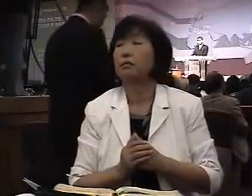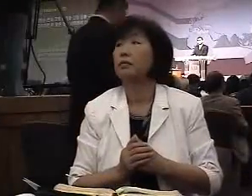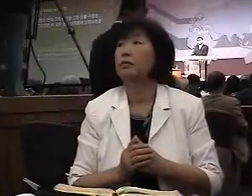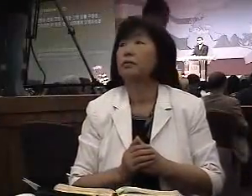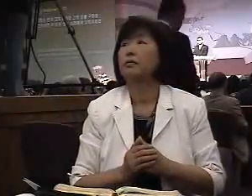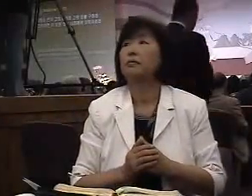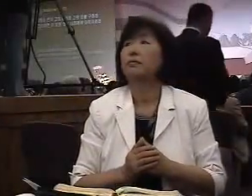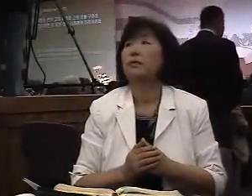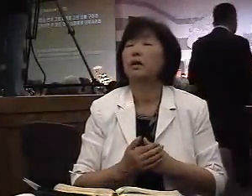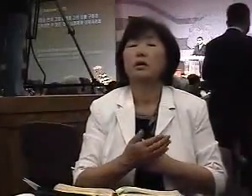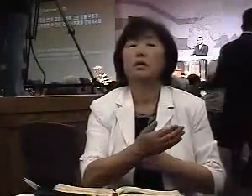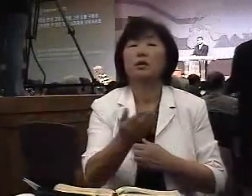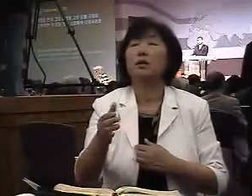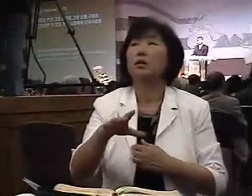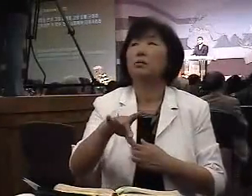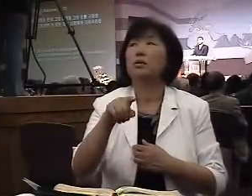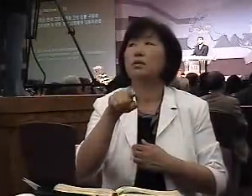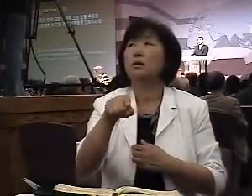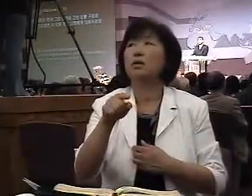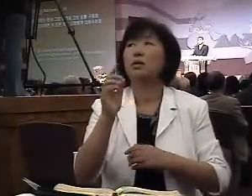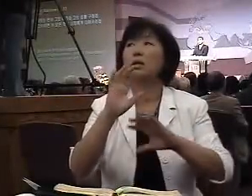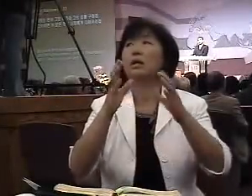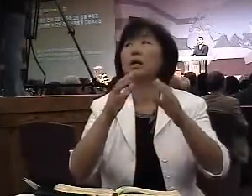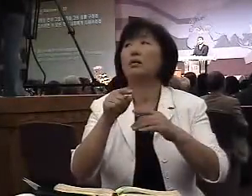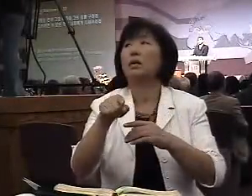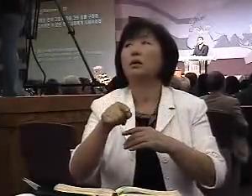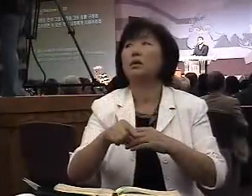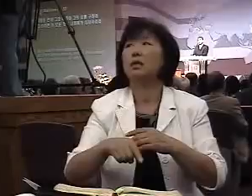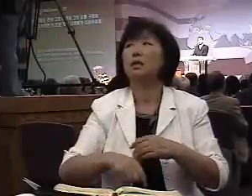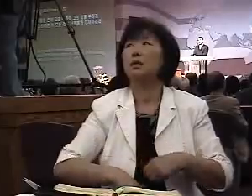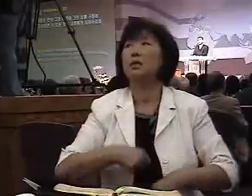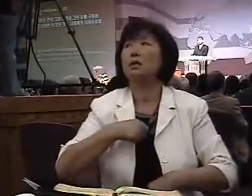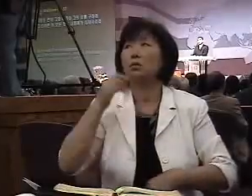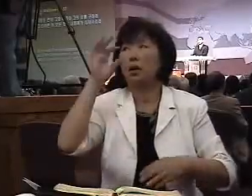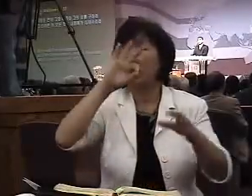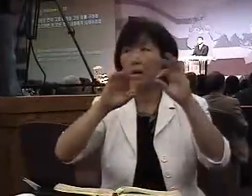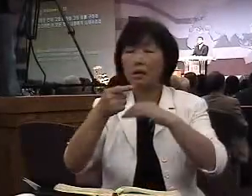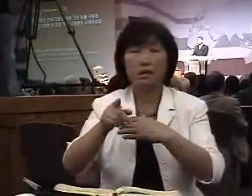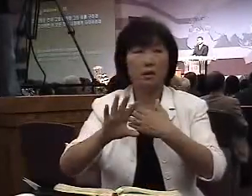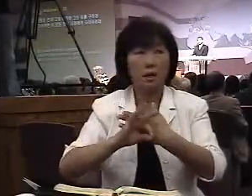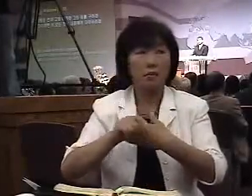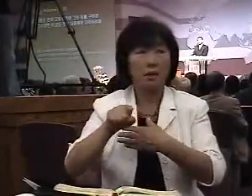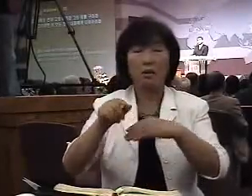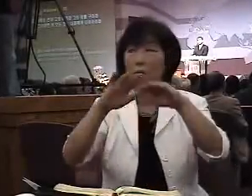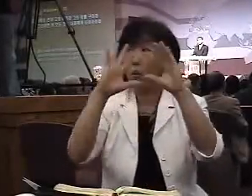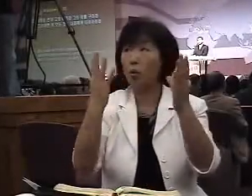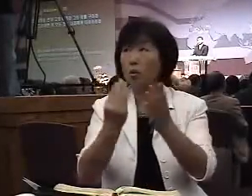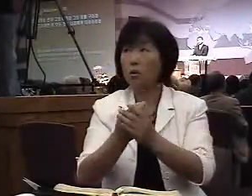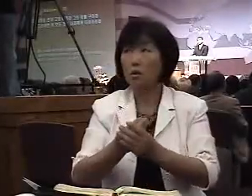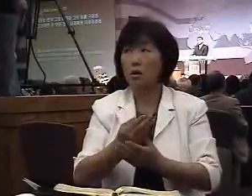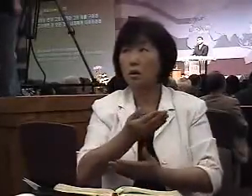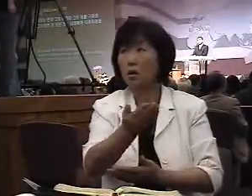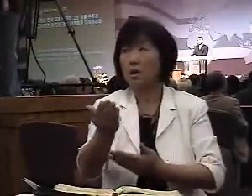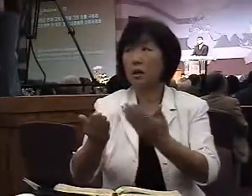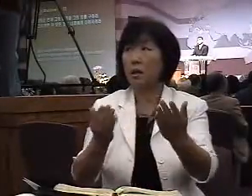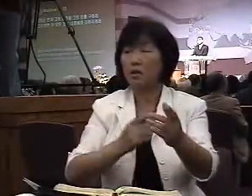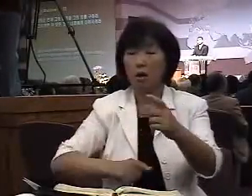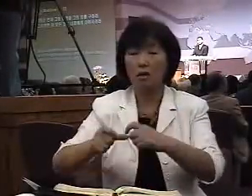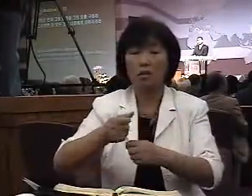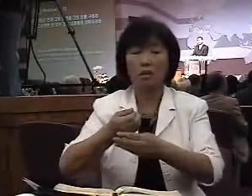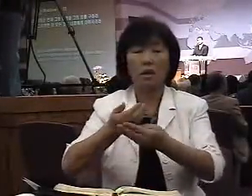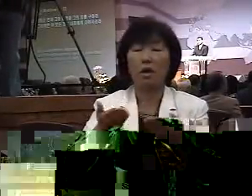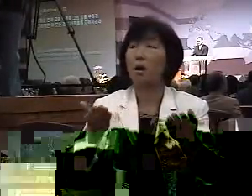함께 공동합니다. 시작. 너희는 먼저 그의 나라와 그의 의를 구하라. 그리하면 이 모든 것을